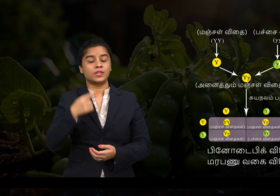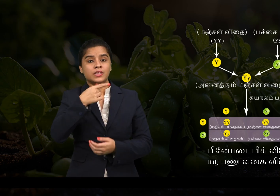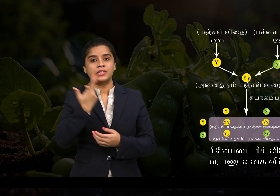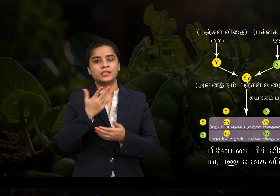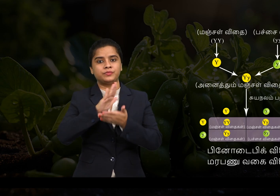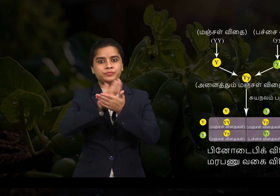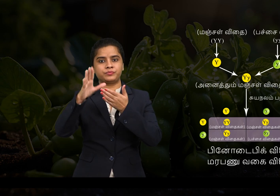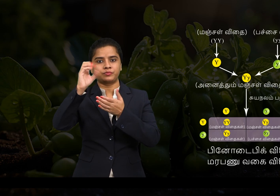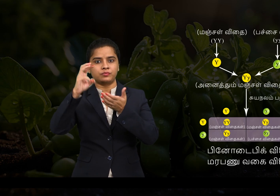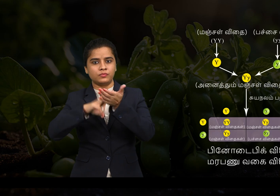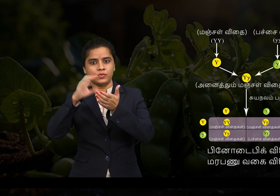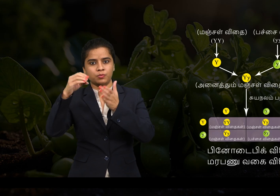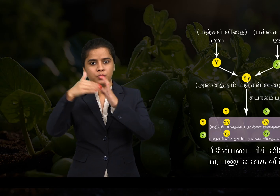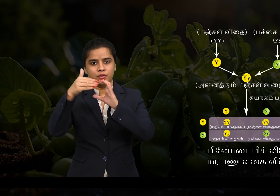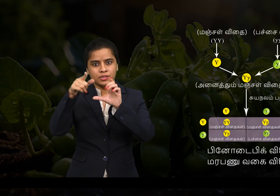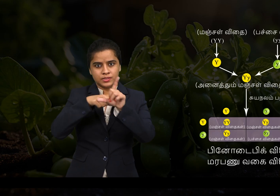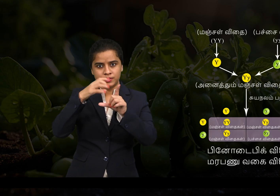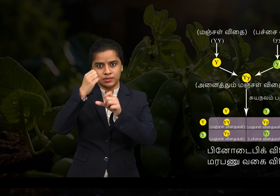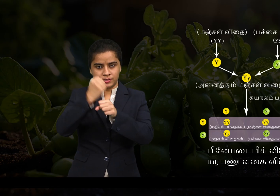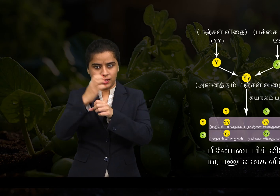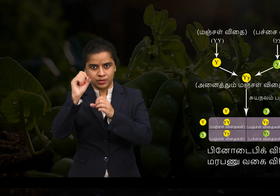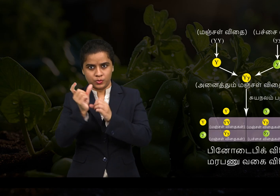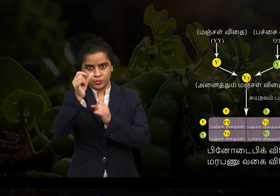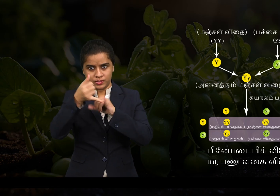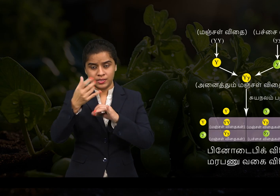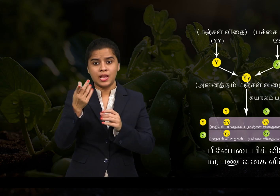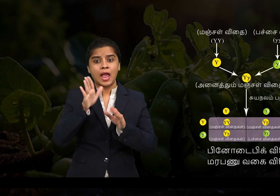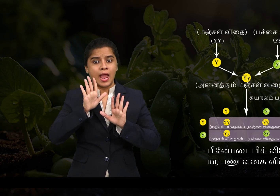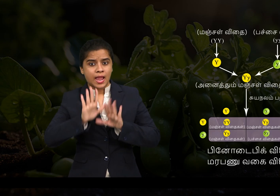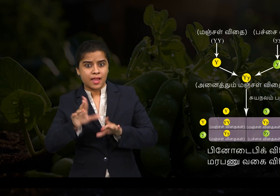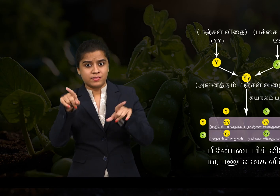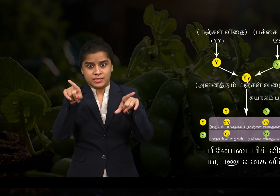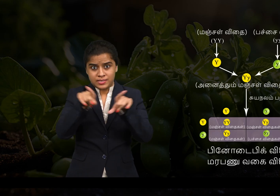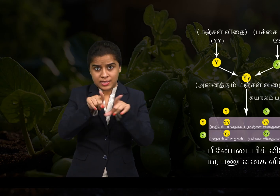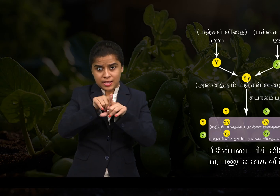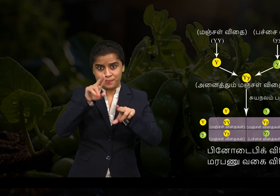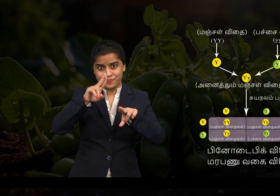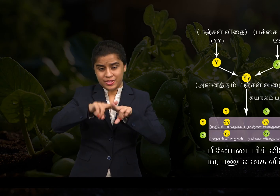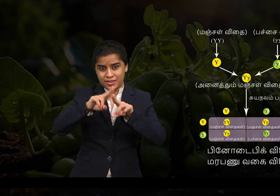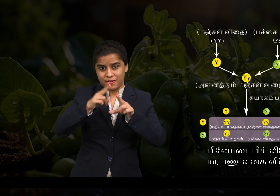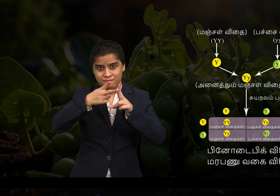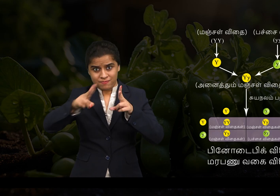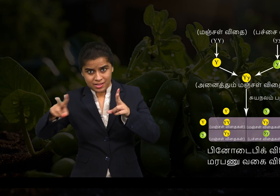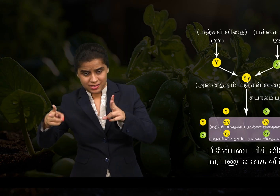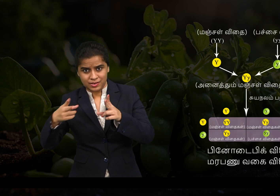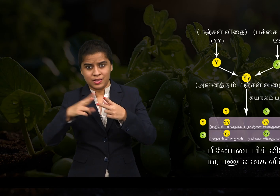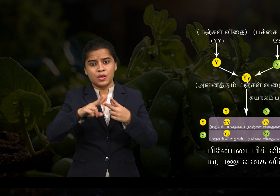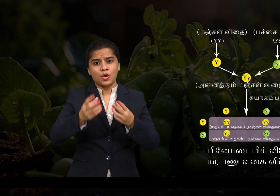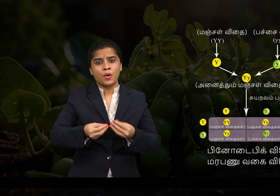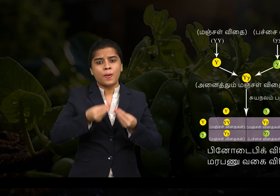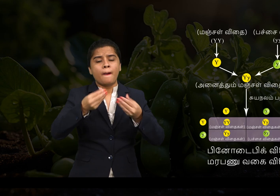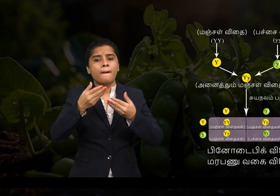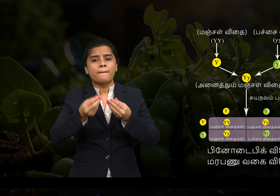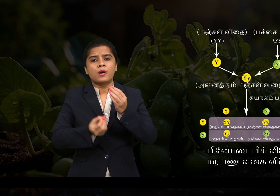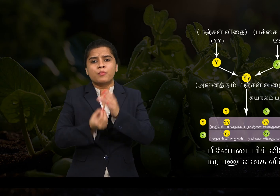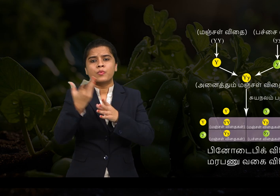இவை ஒத்த கருநிலை மற்றும் YY என்ற பண்புகளை குறிக்கும் அதே காரணிகளை கொண்டுள்ளன.